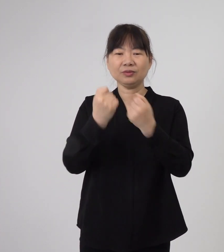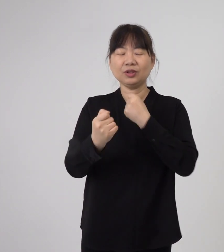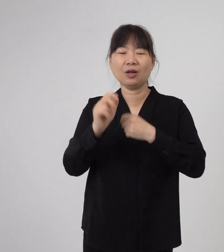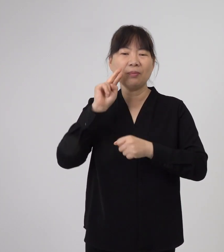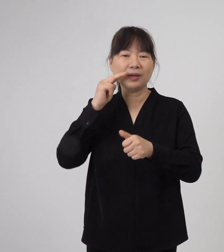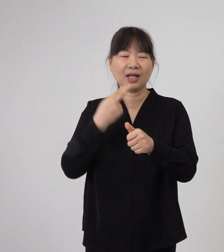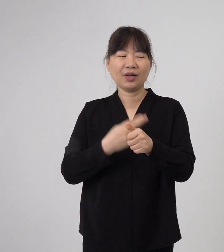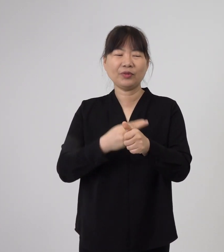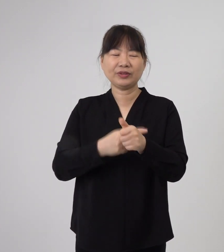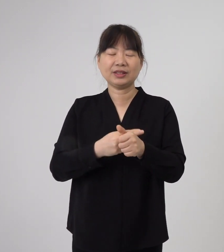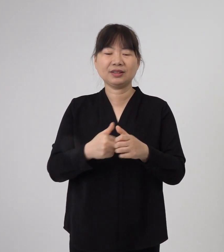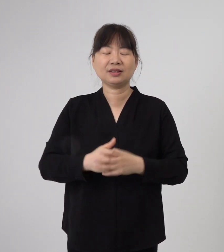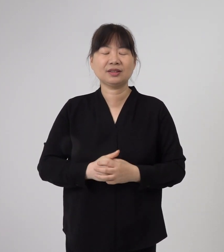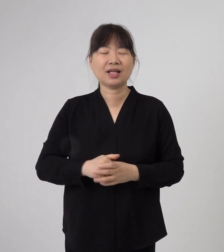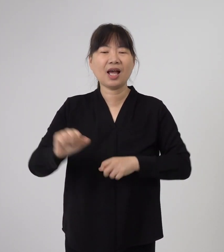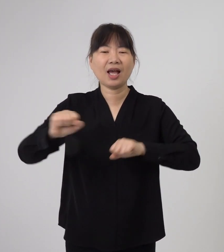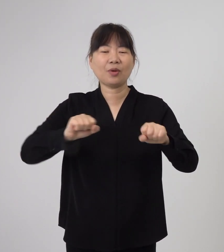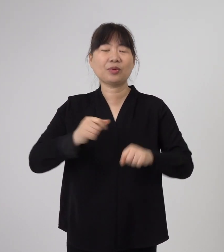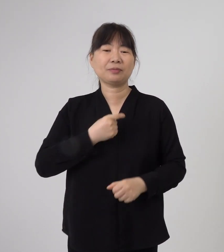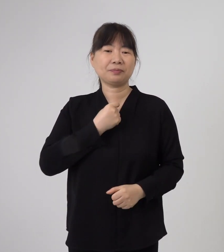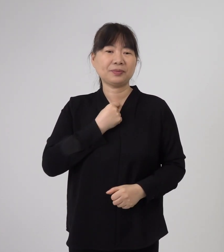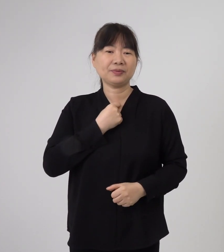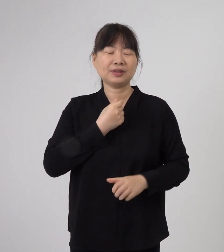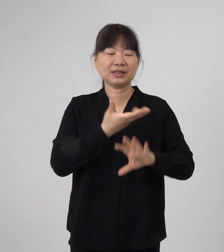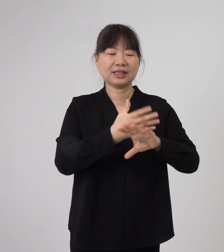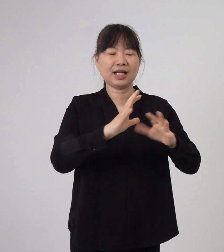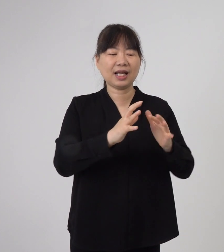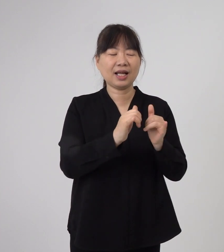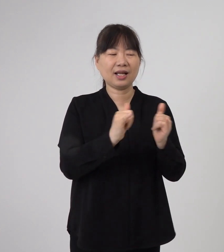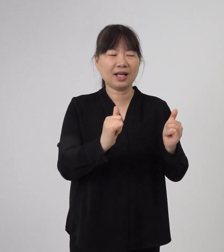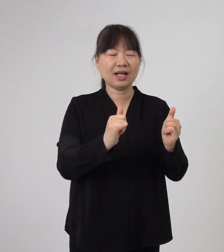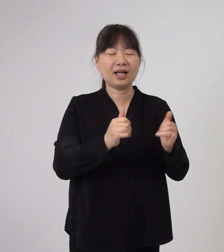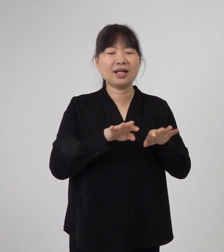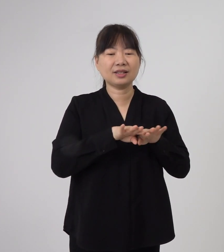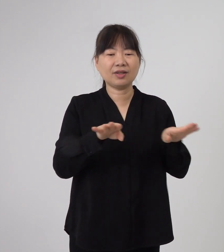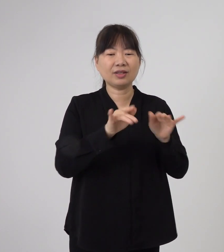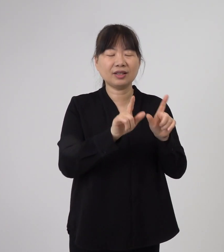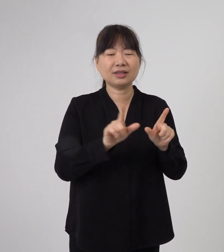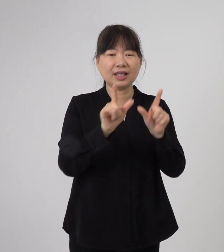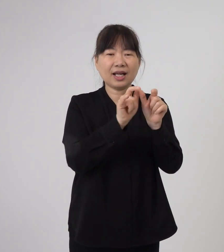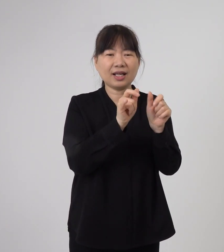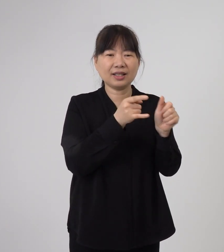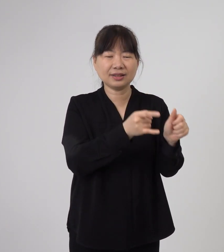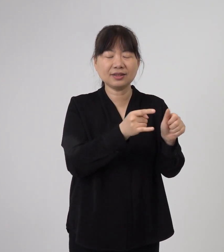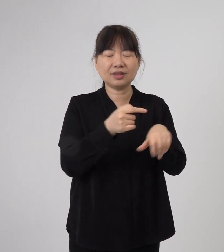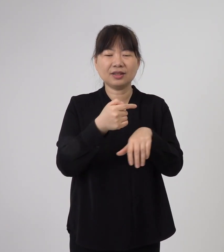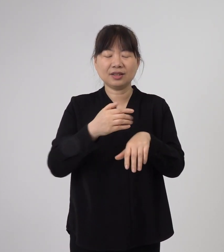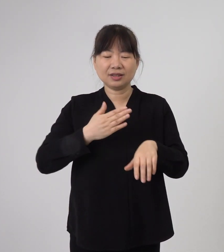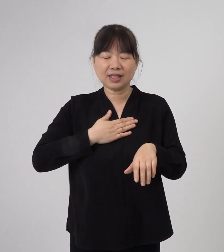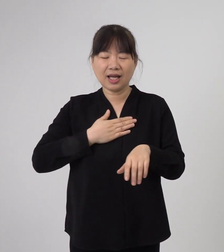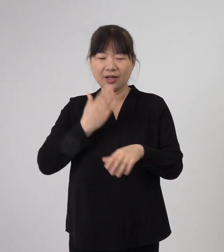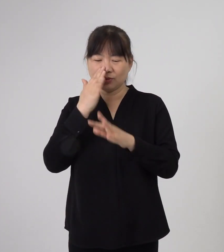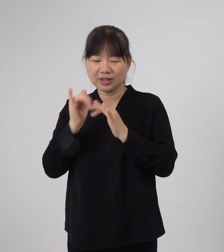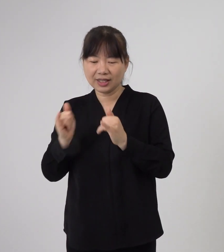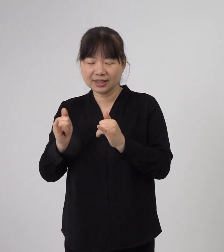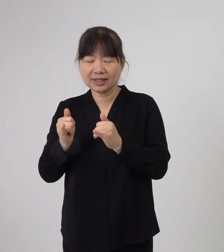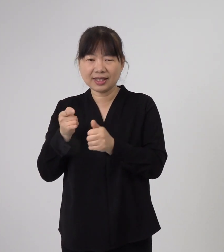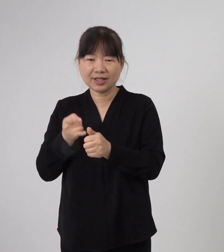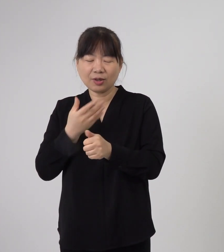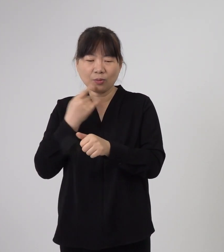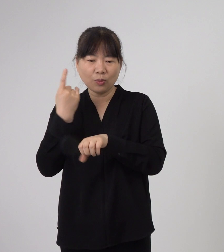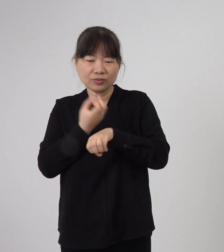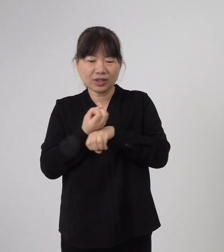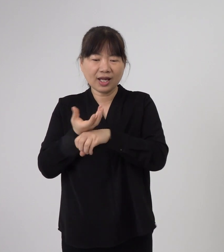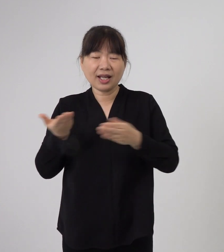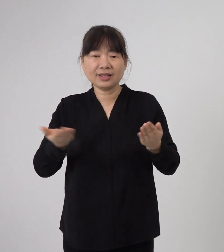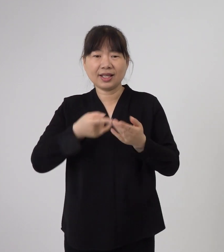바울이 지금 하고자 하는 이방 땅에 흩어져 사는 자기 동족들에게 복음을 전하는 이 일에 대해서